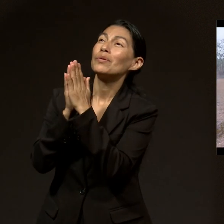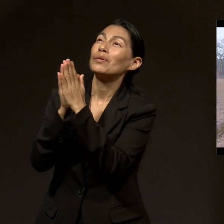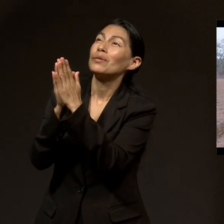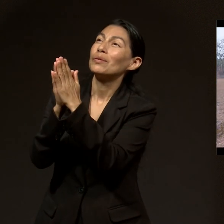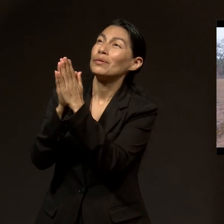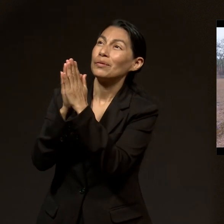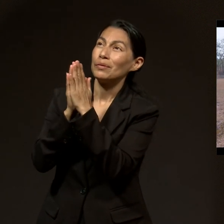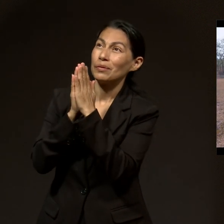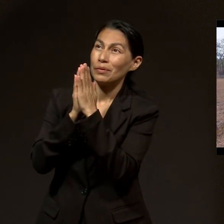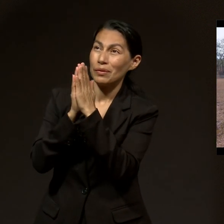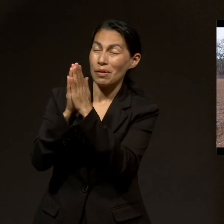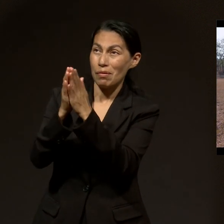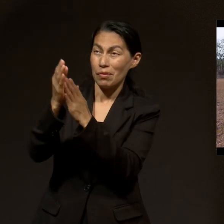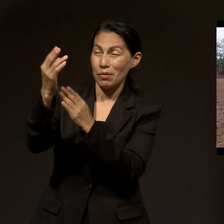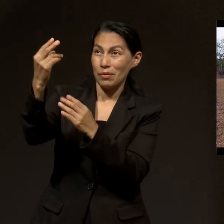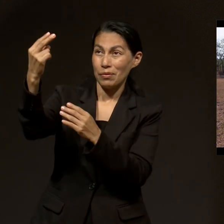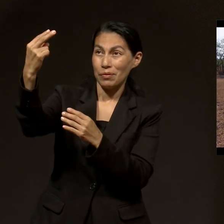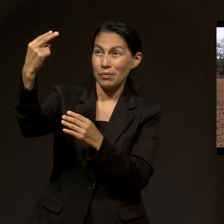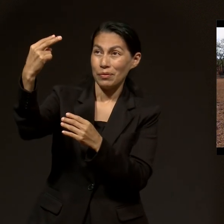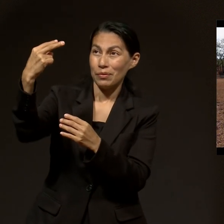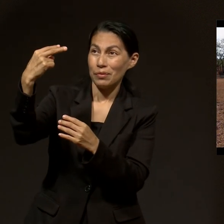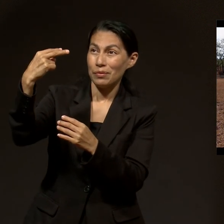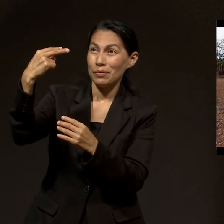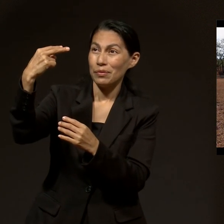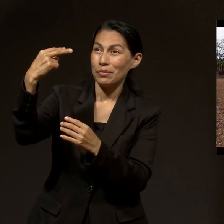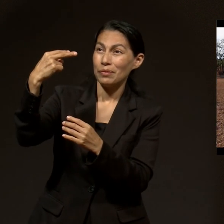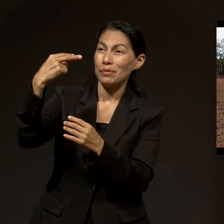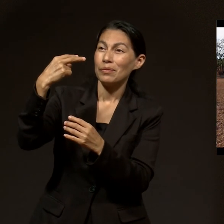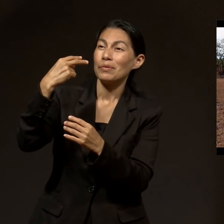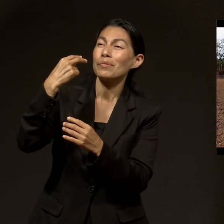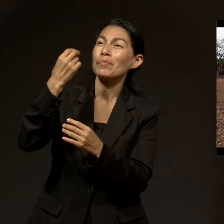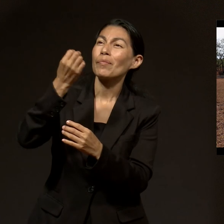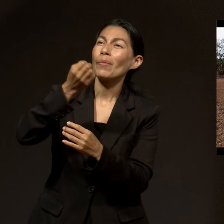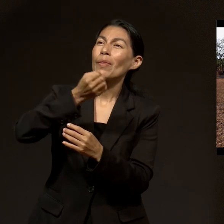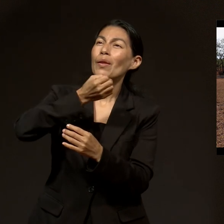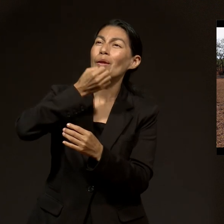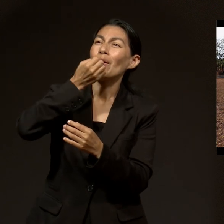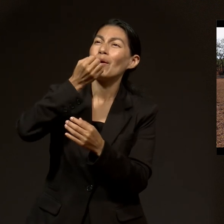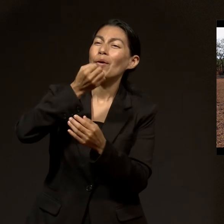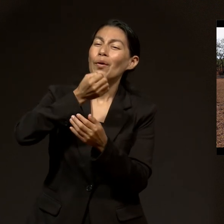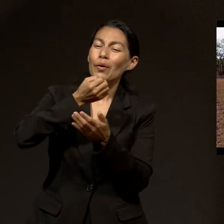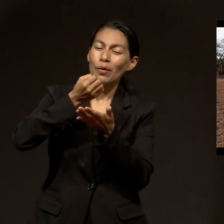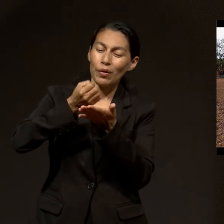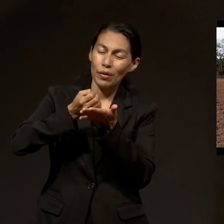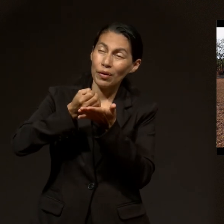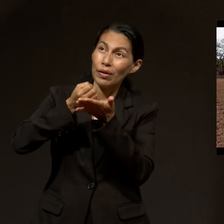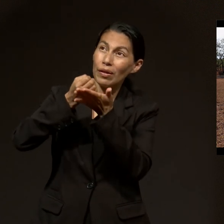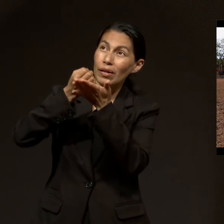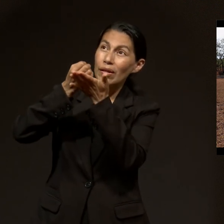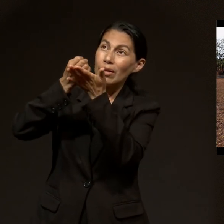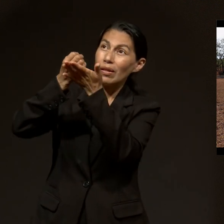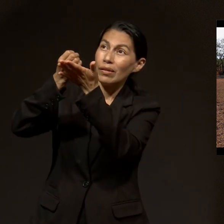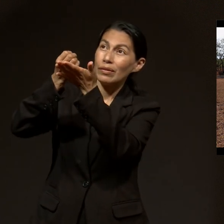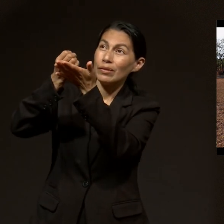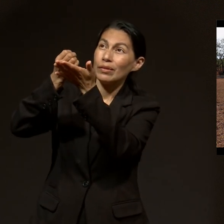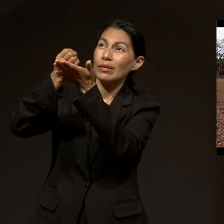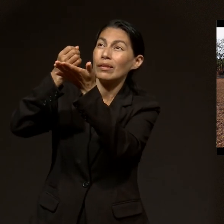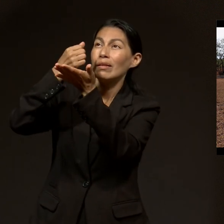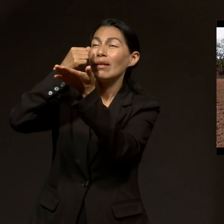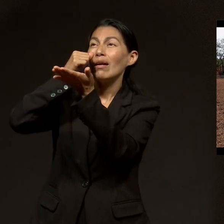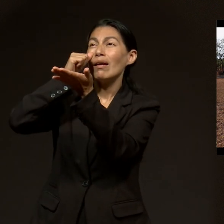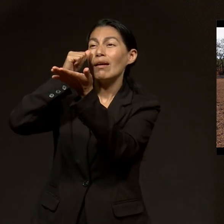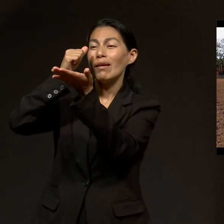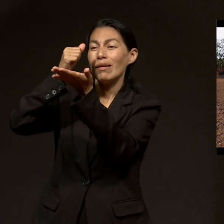fuego escucha mi oración Dime a tu